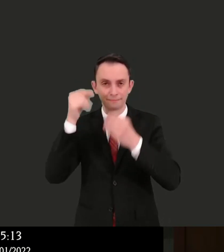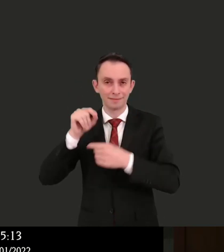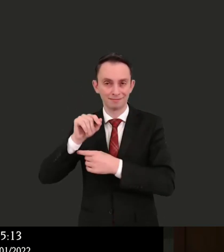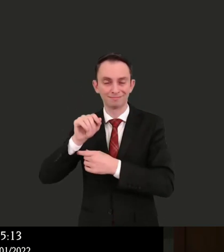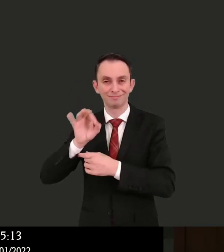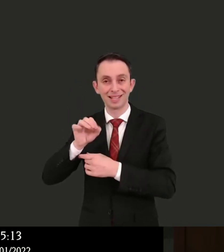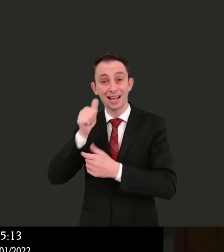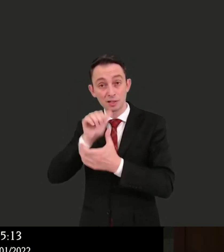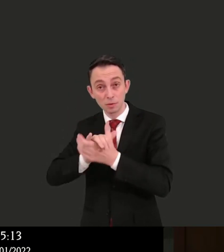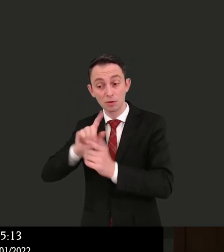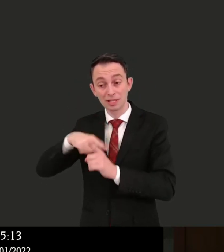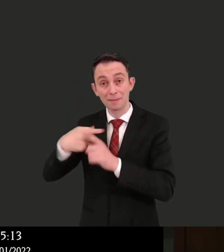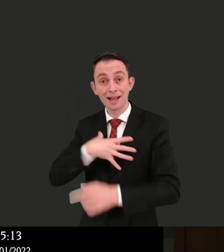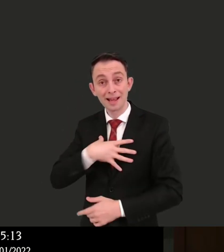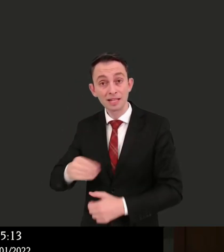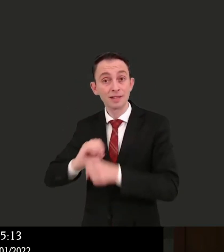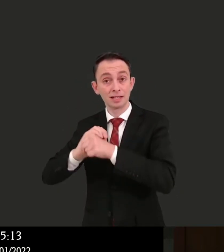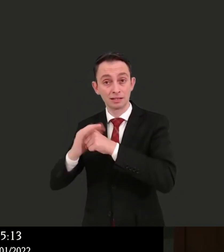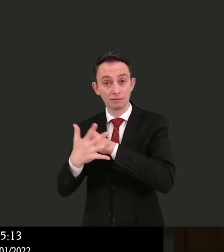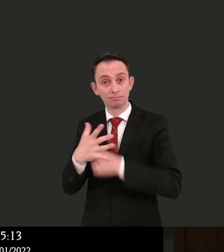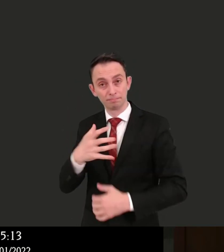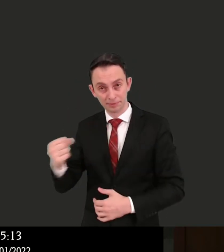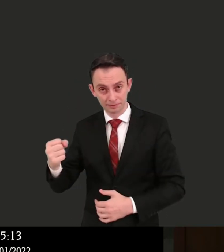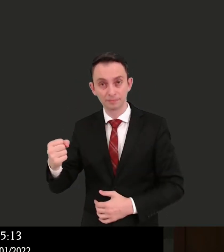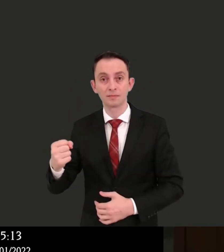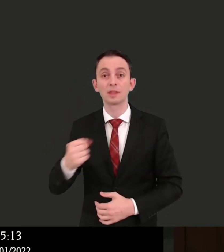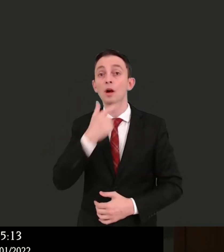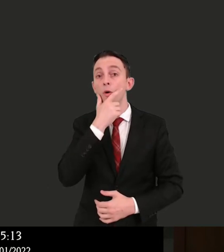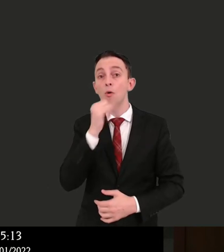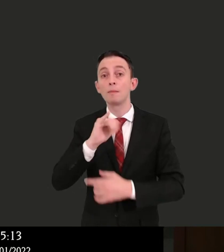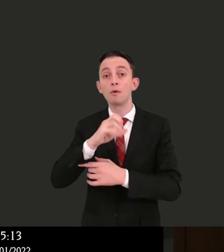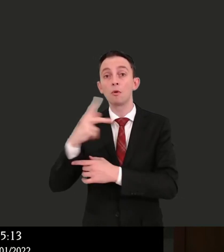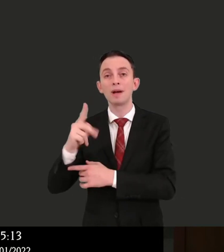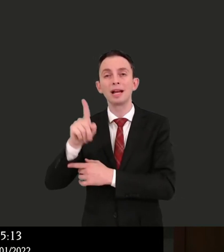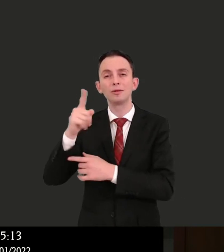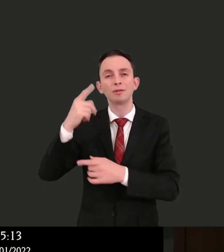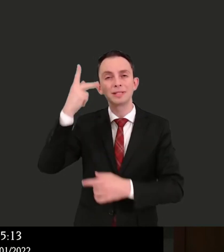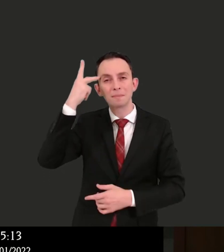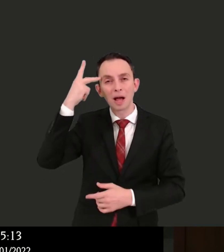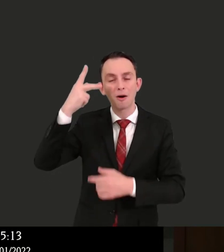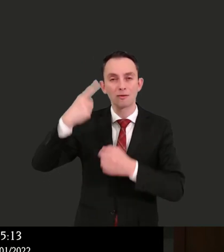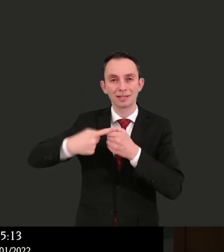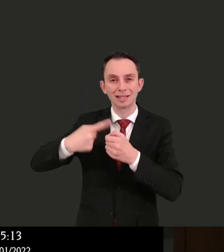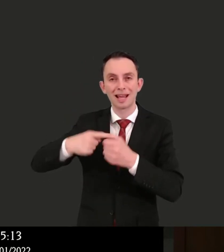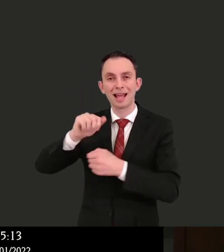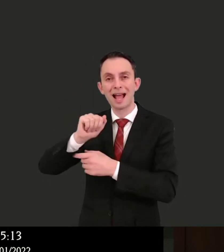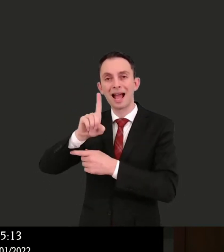Irmão André Cervantes, cooperador do ofício de Adamantina, em São Paulo, está internado com Covid.